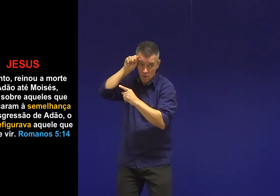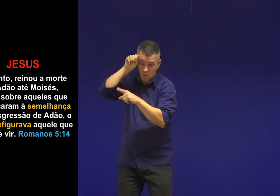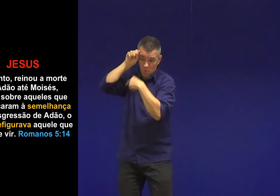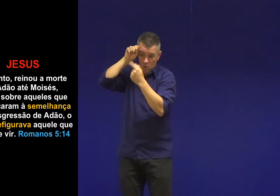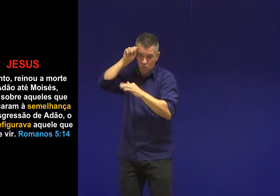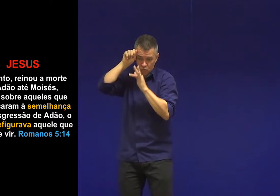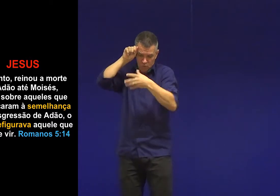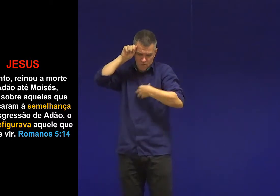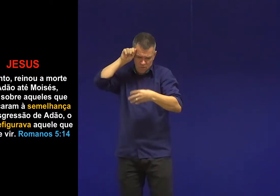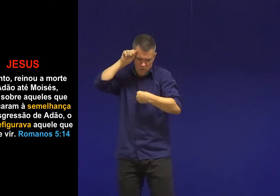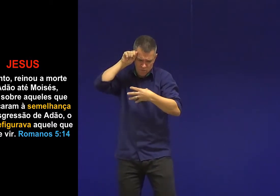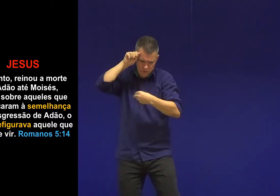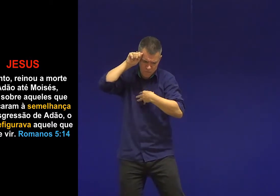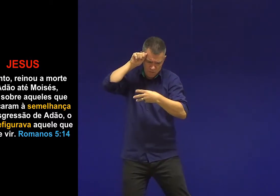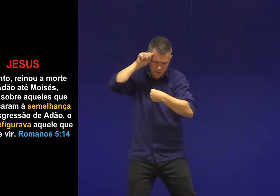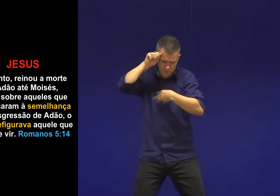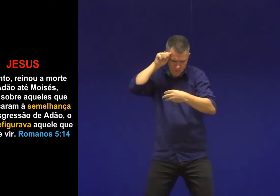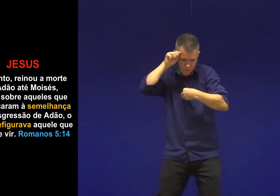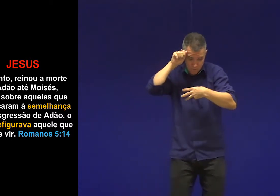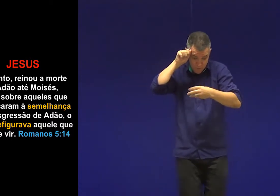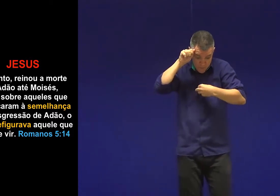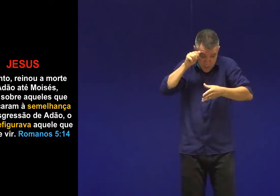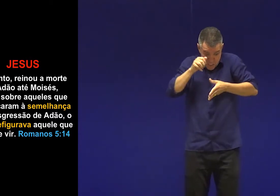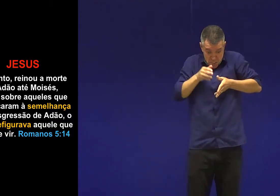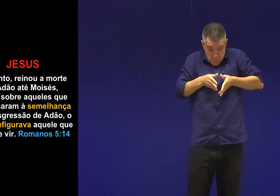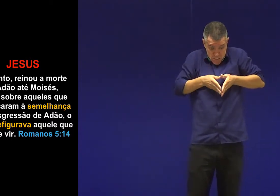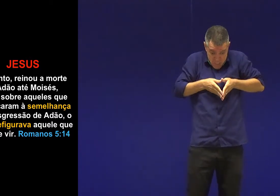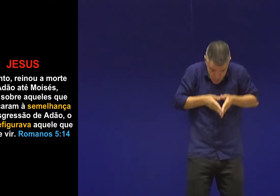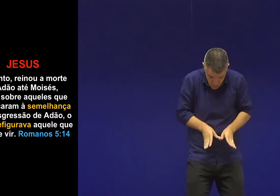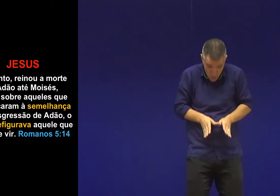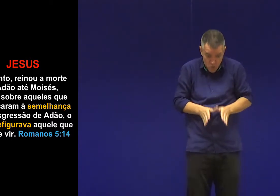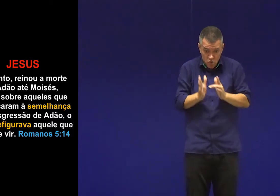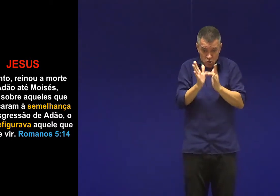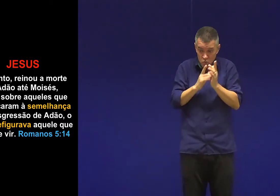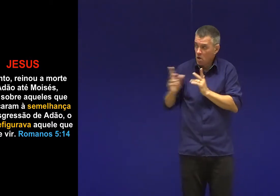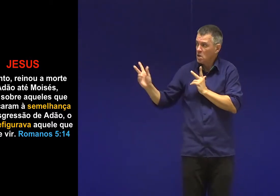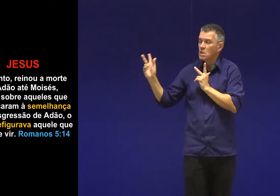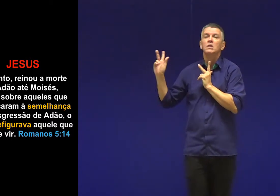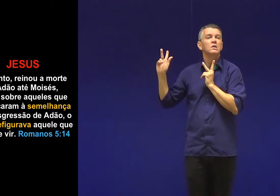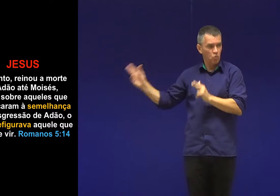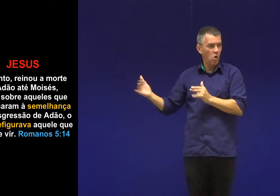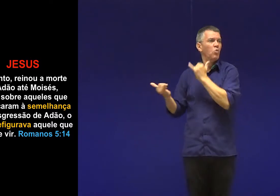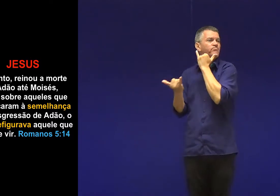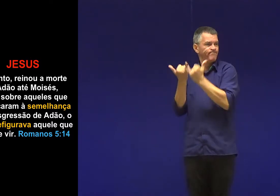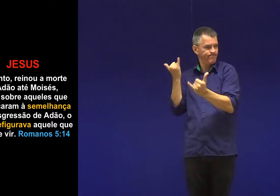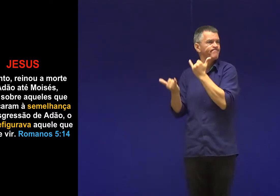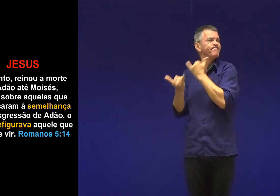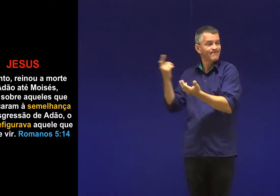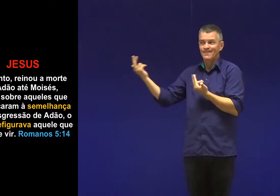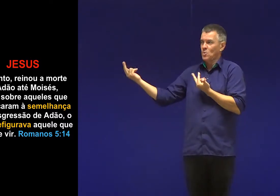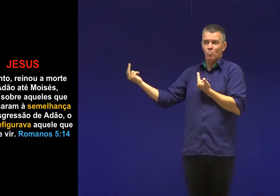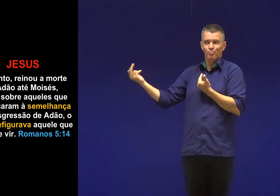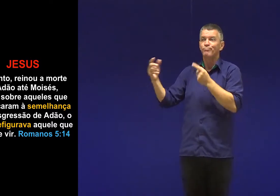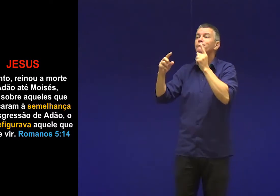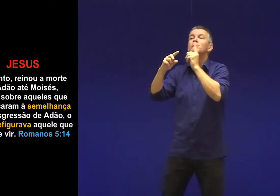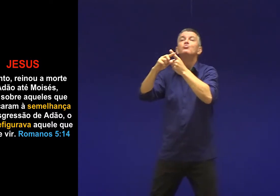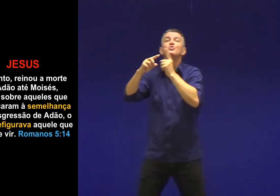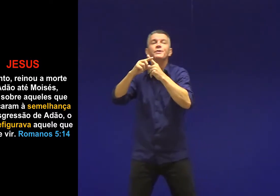maior que ninguém. Claro, veio Adão. Um tempo depois veio Jesus. Eles são, sim,